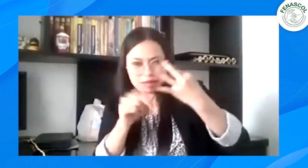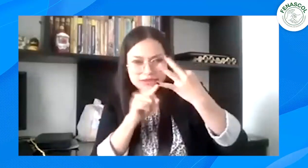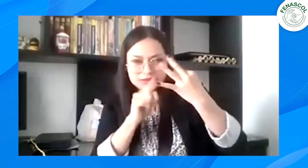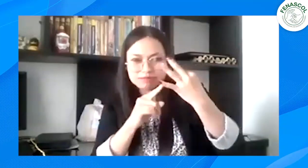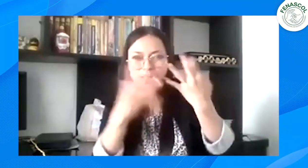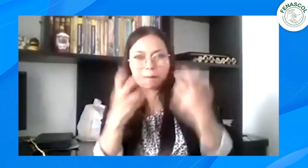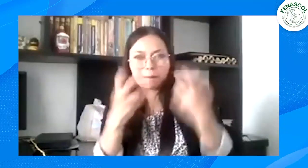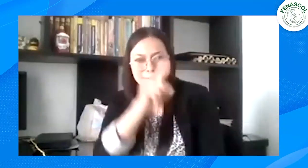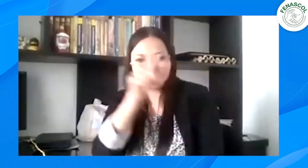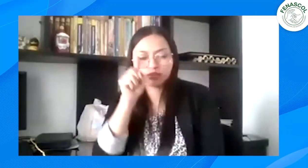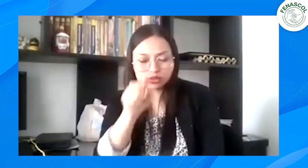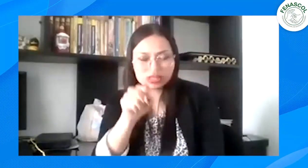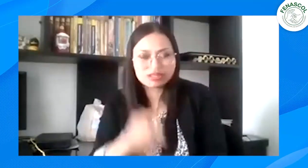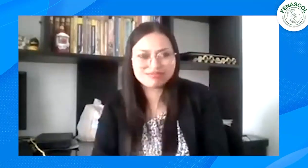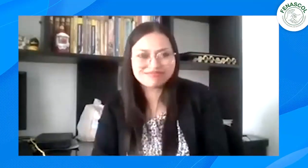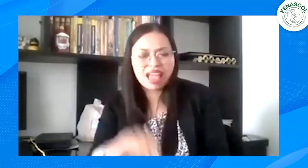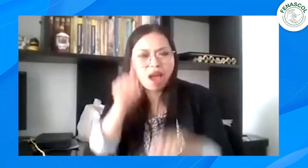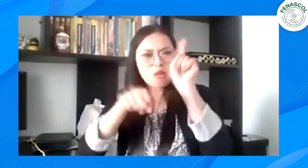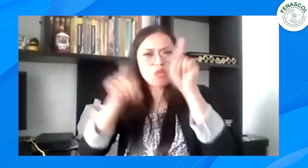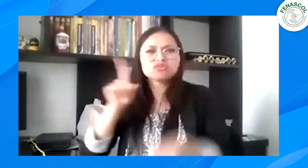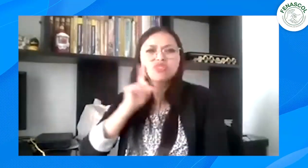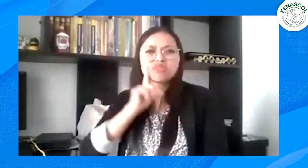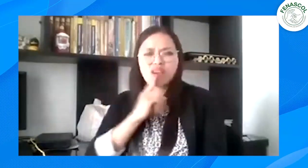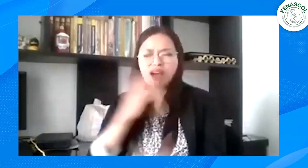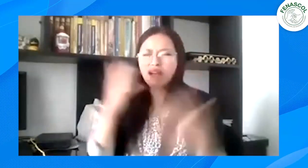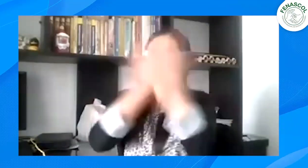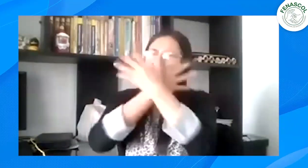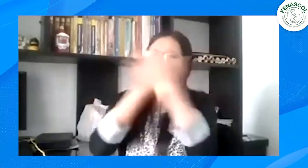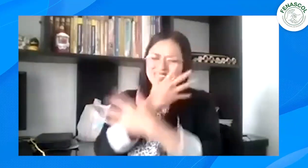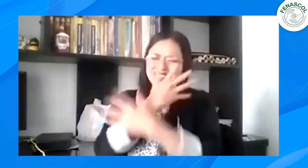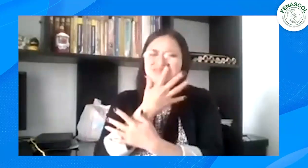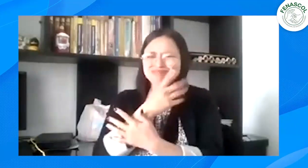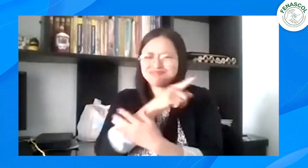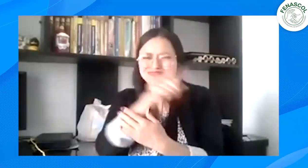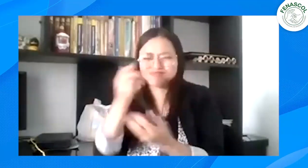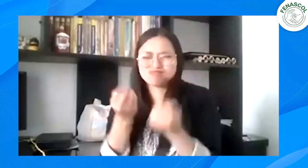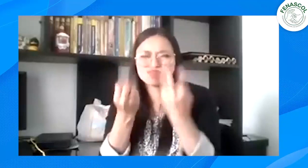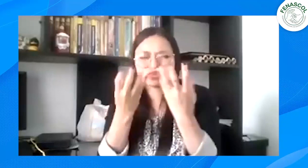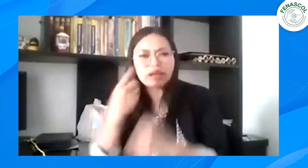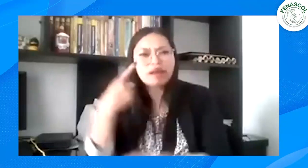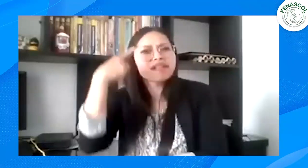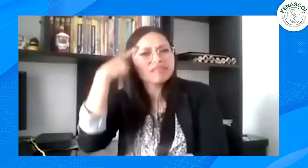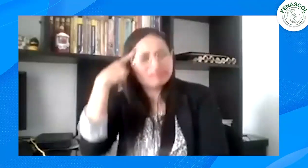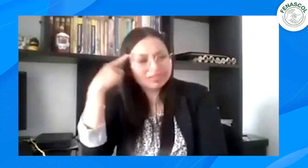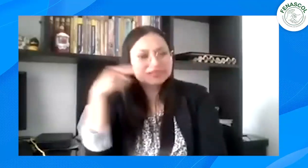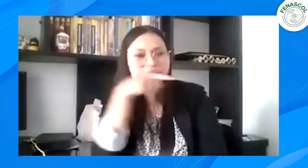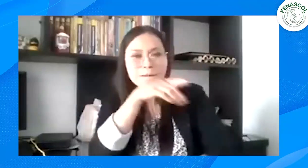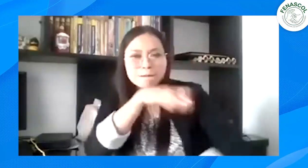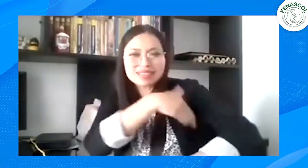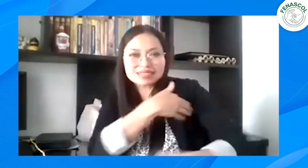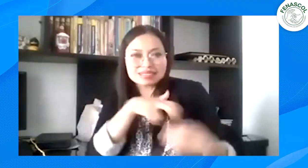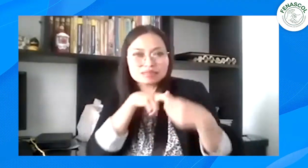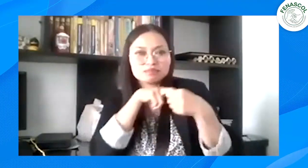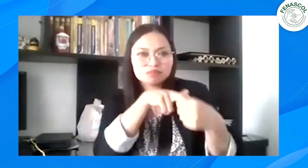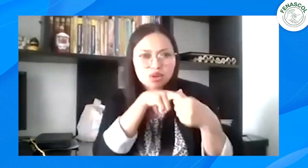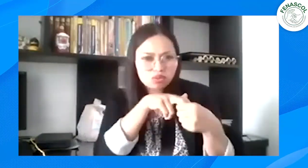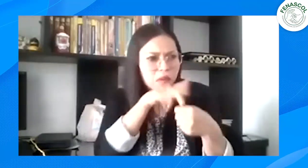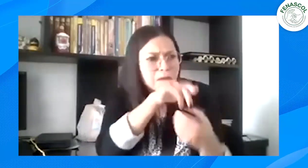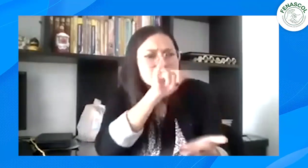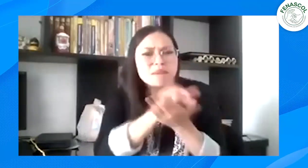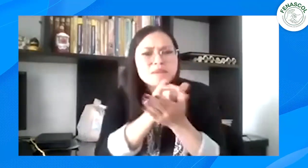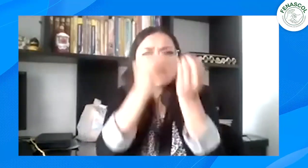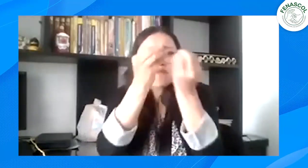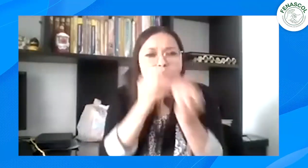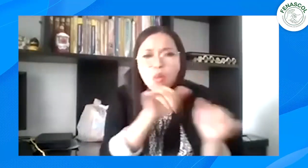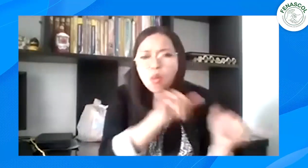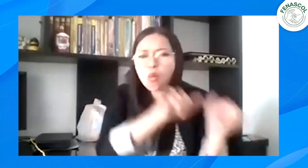la última pregunta sería pues algunas personas sordas se encuentran un poco confundidas con respecto a las funciones del ministerio de